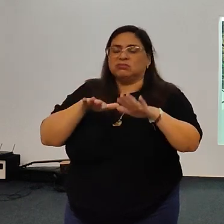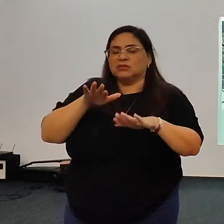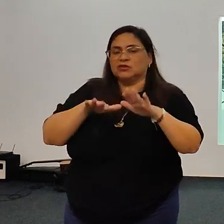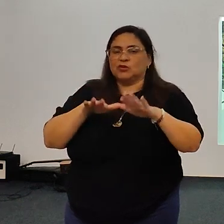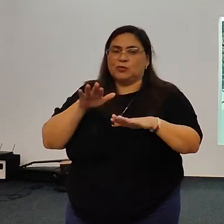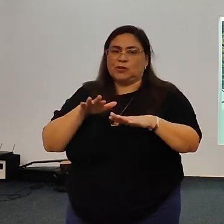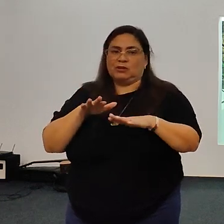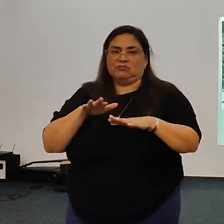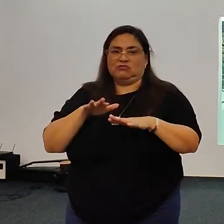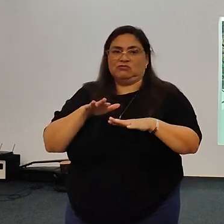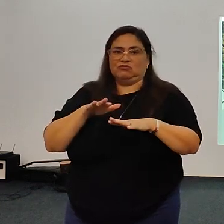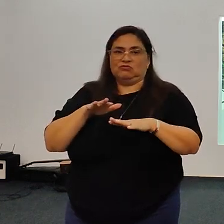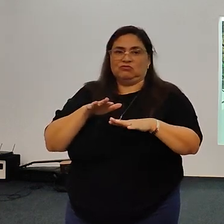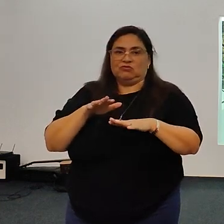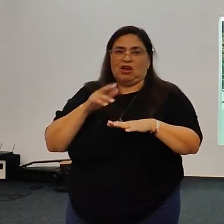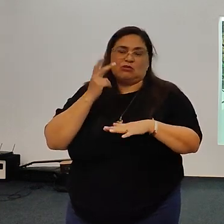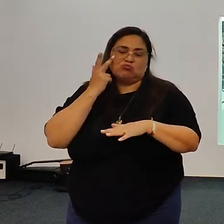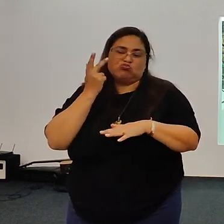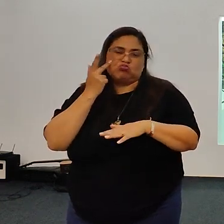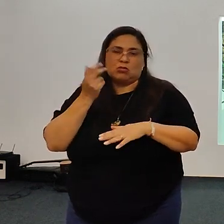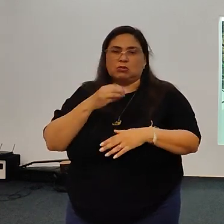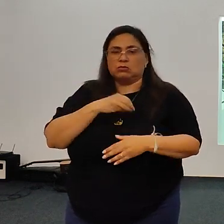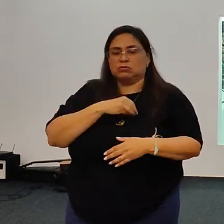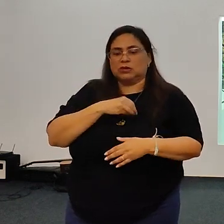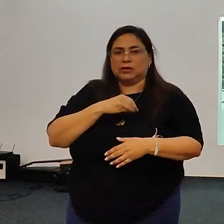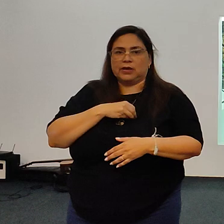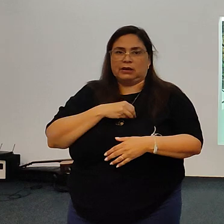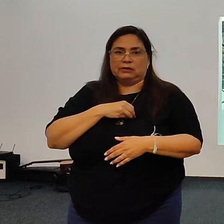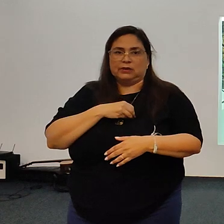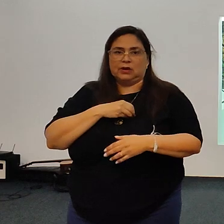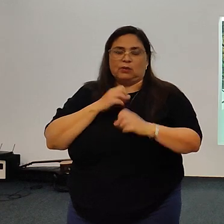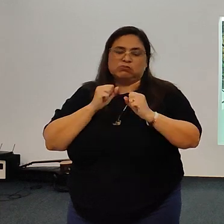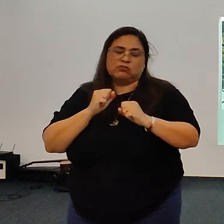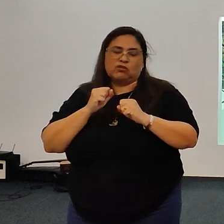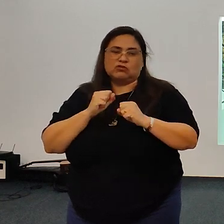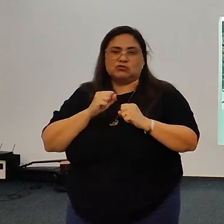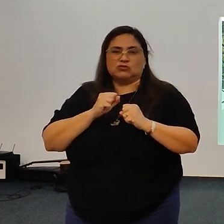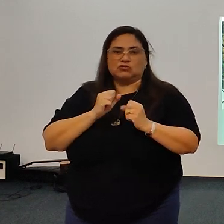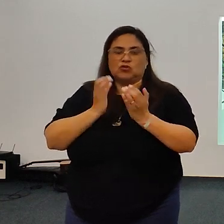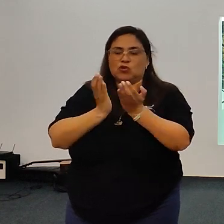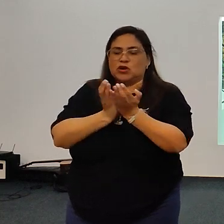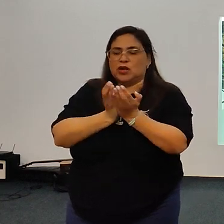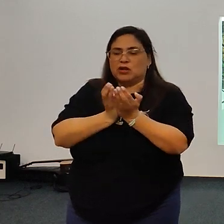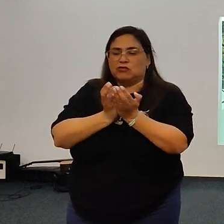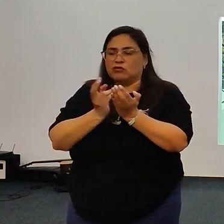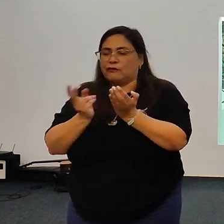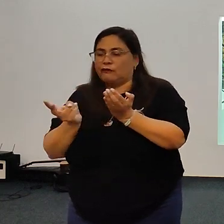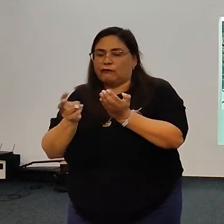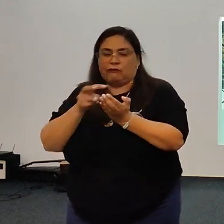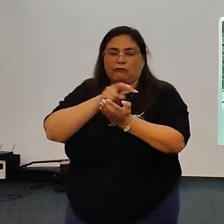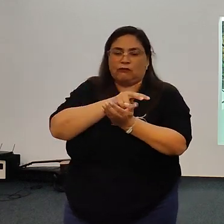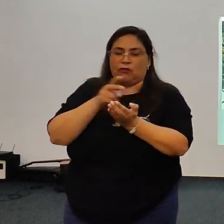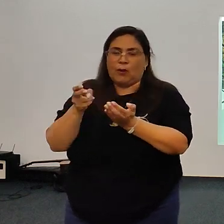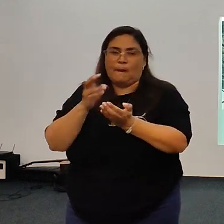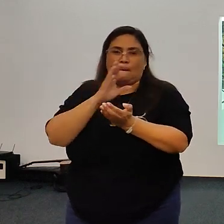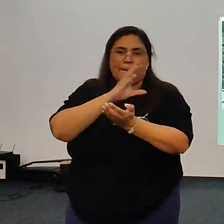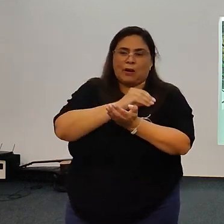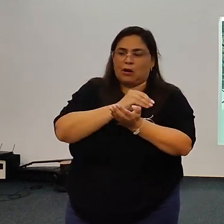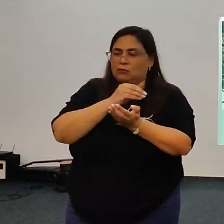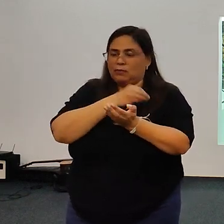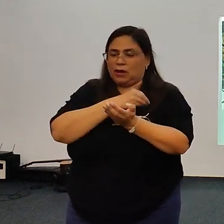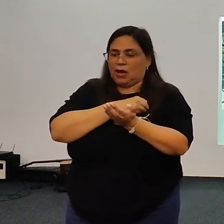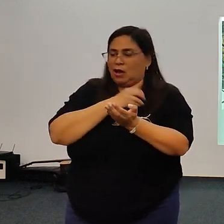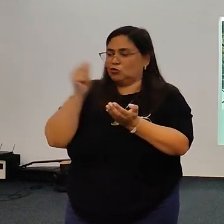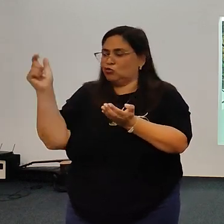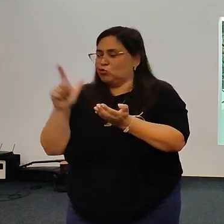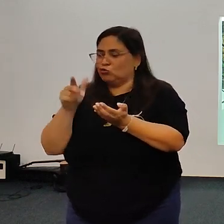uma vida morna, que segundo Jesus diz em Apocalipse, são esses que serão vomitados da boca dele, os